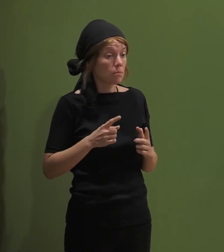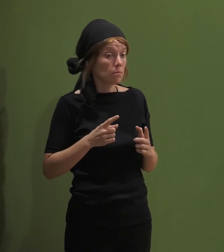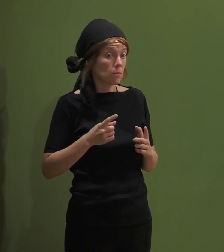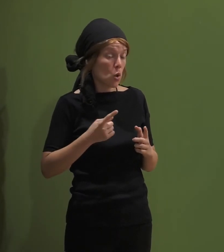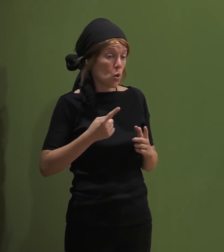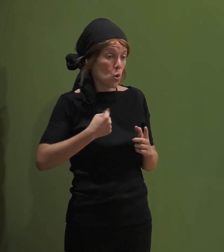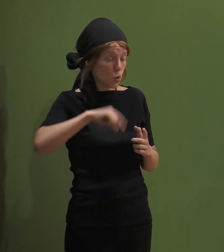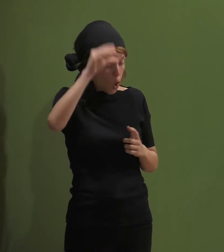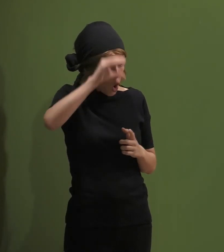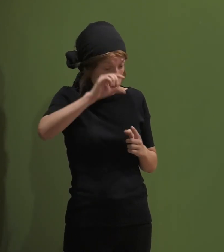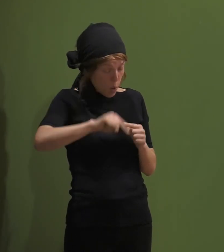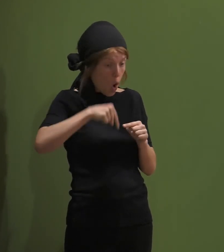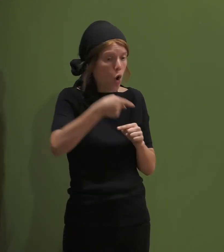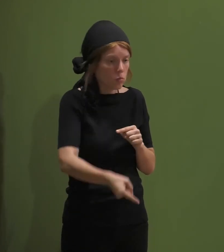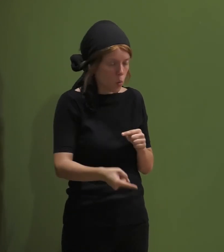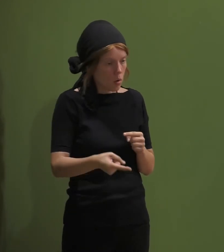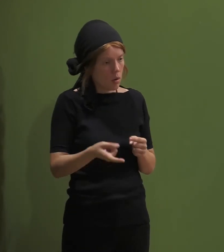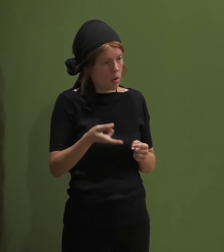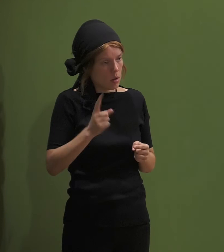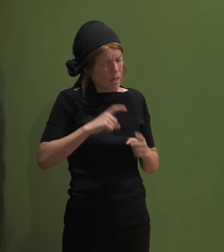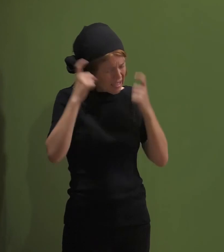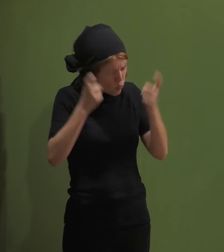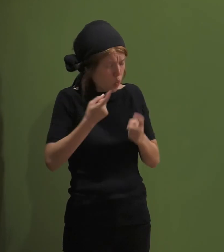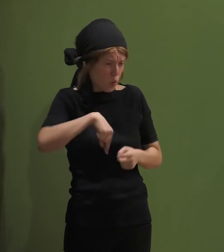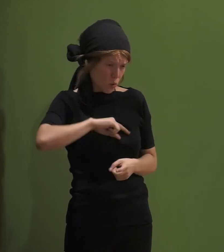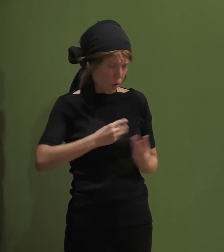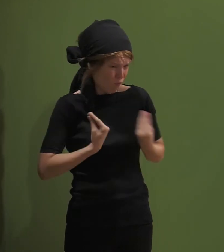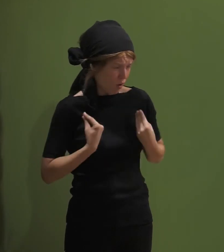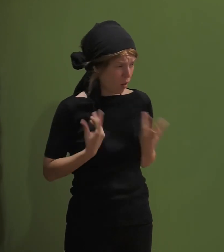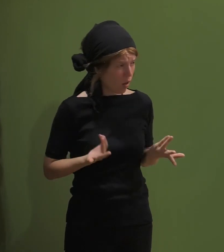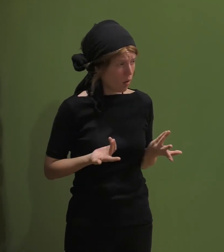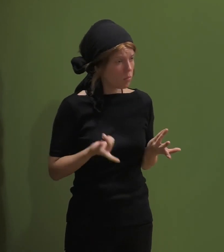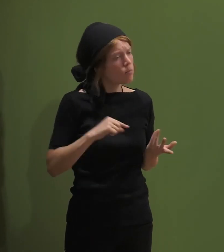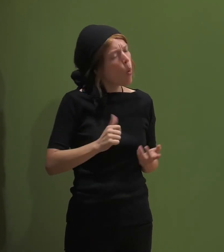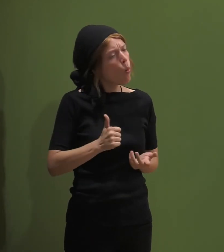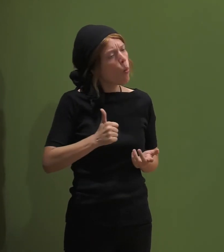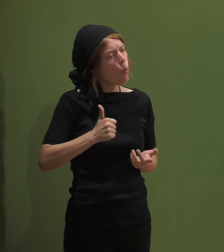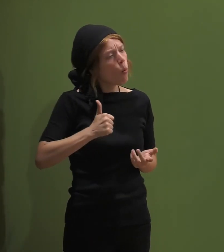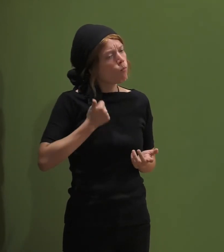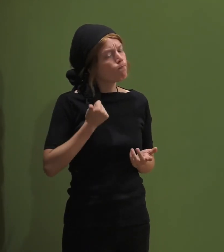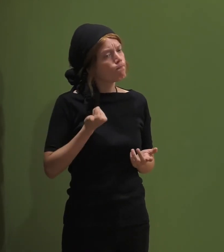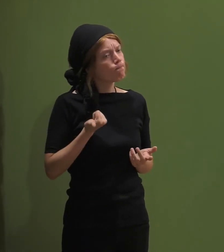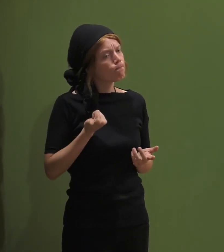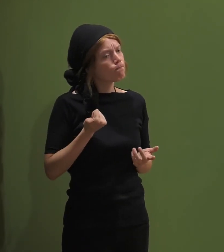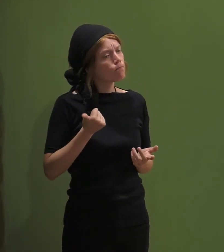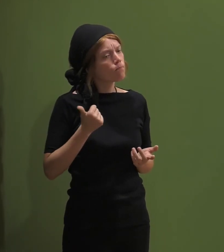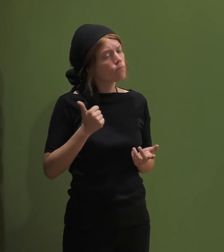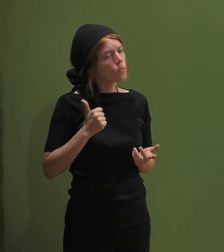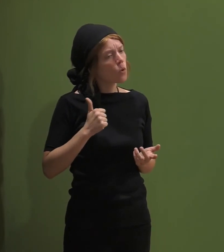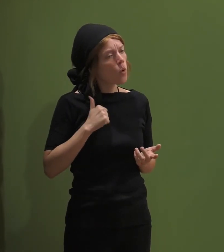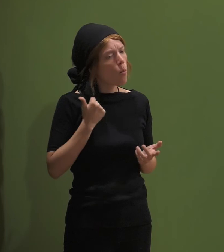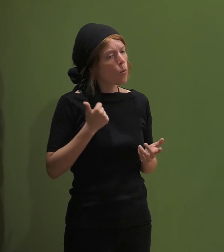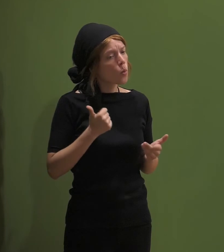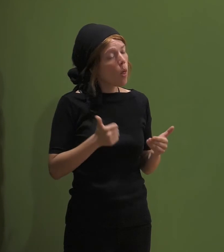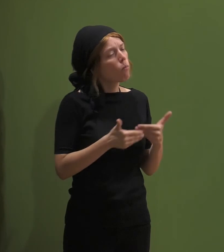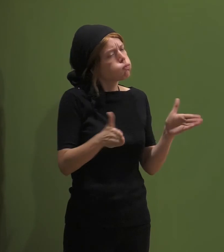propio conocimiento, de nuestro propio esfuerzo también vital, pero que tenemos la oportunidad desde las puertas, las muchas puertas